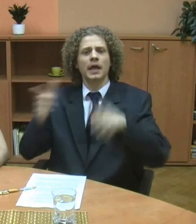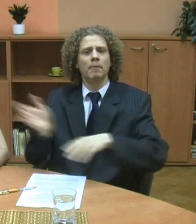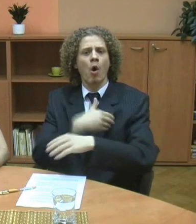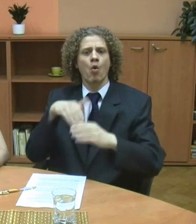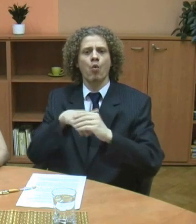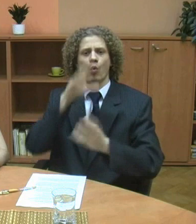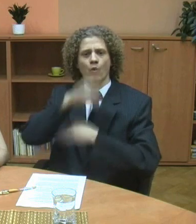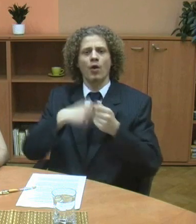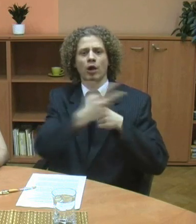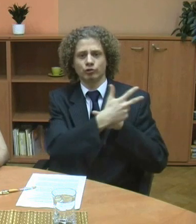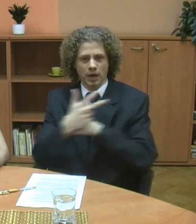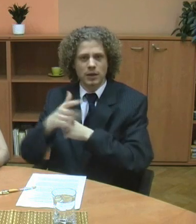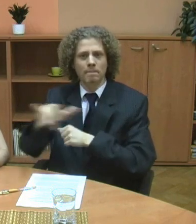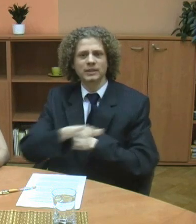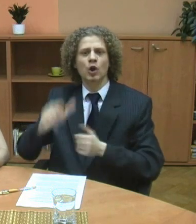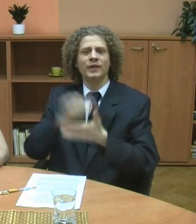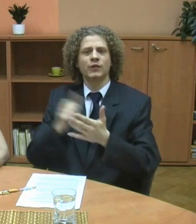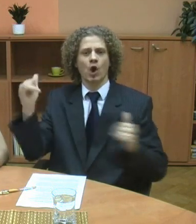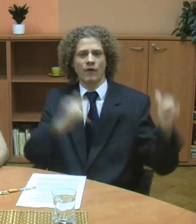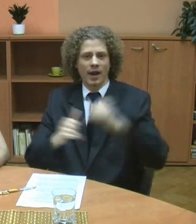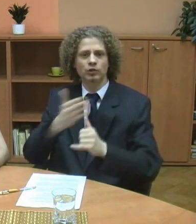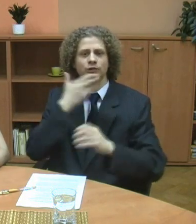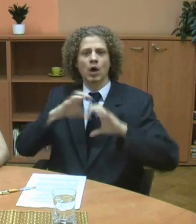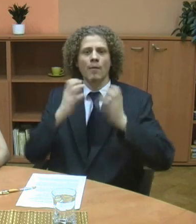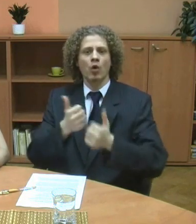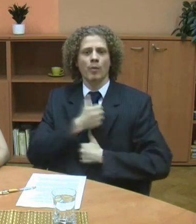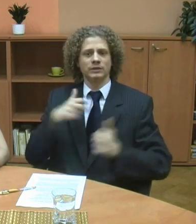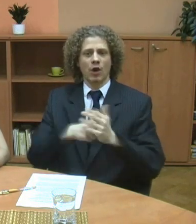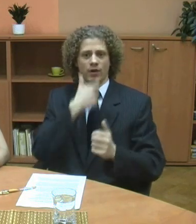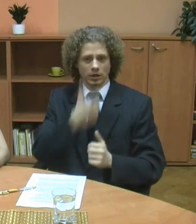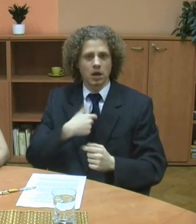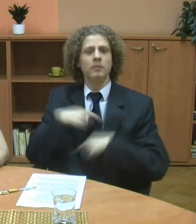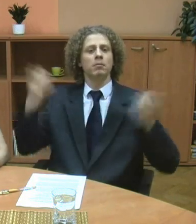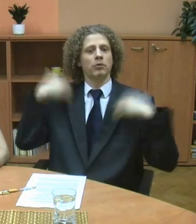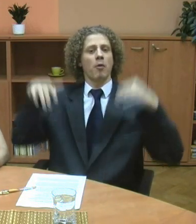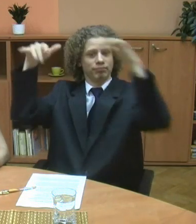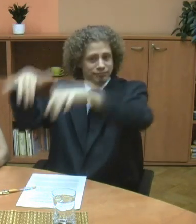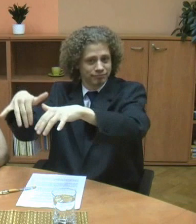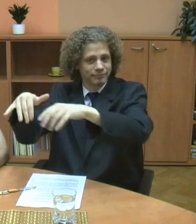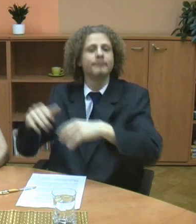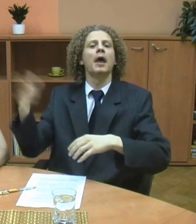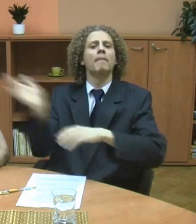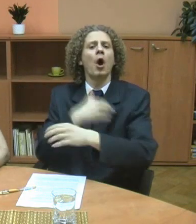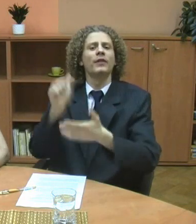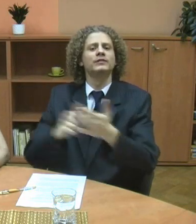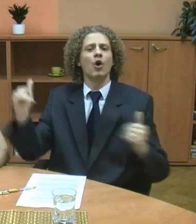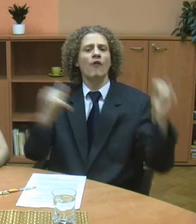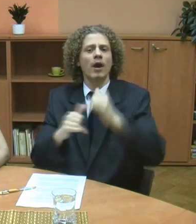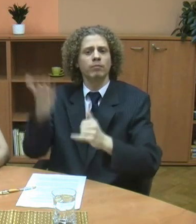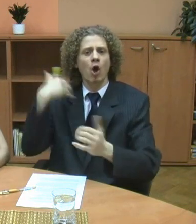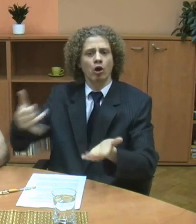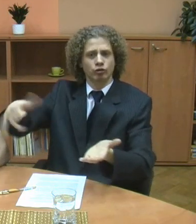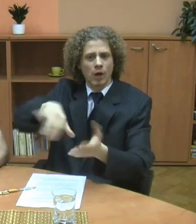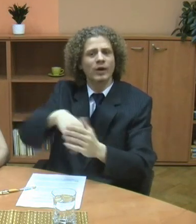O týden později 13. února jsme byli přítomni na tiskové konferenci České komory tlumočníků znakového jazyka